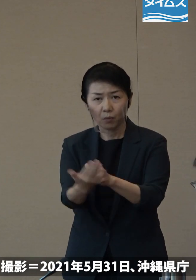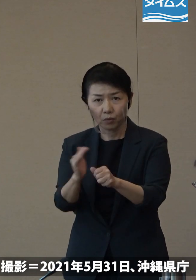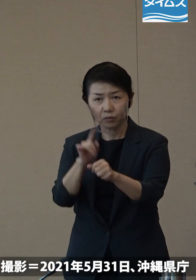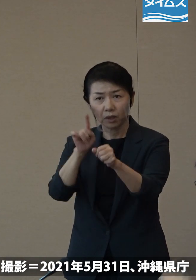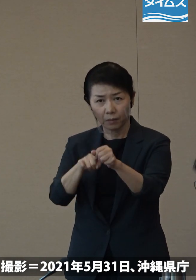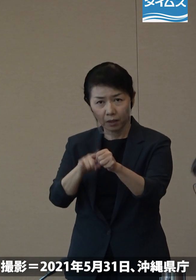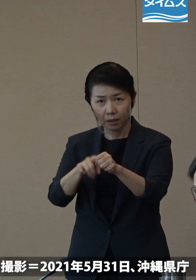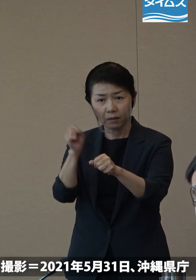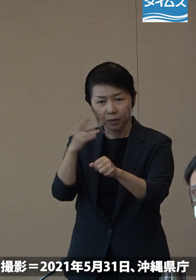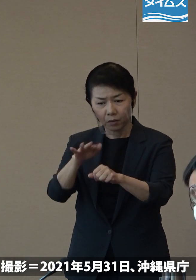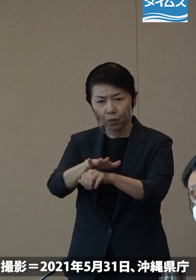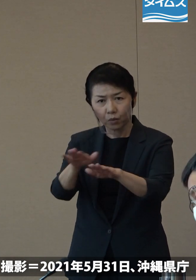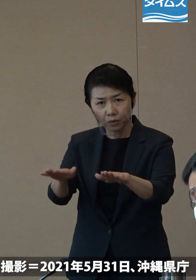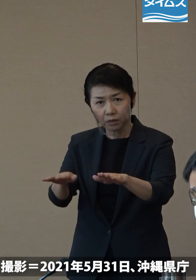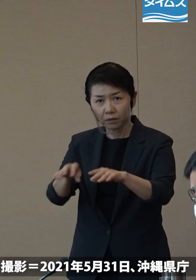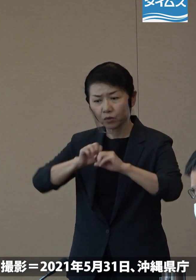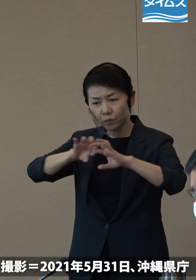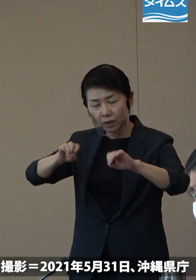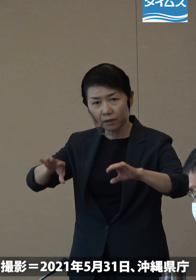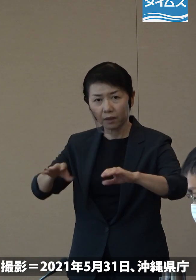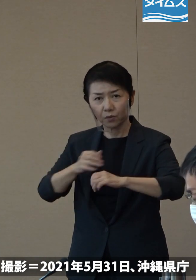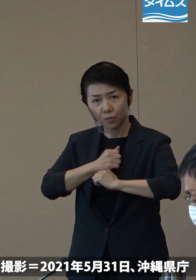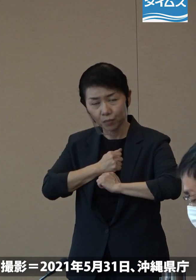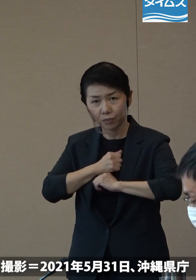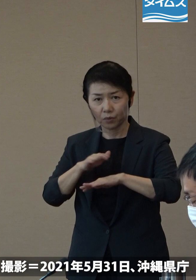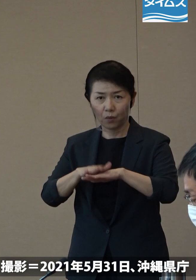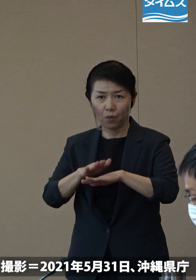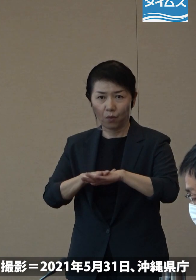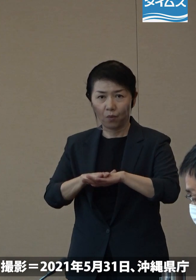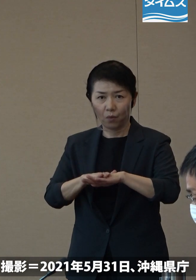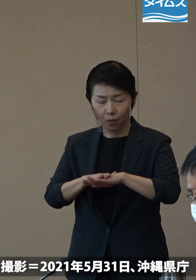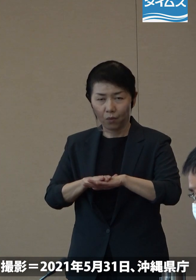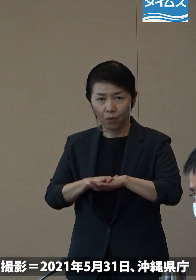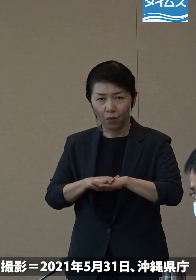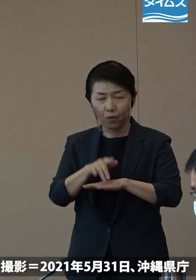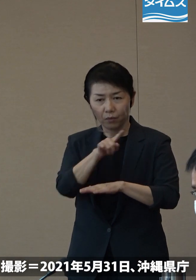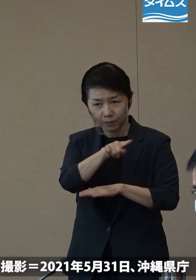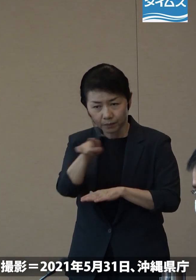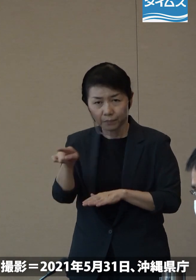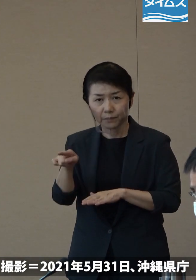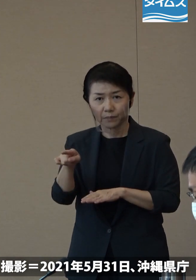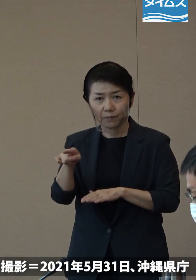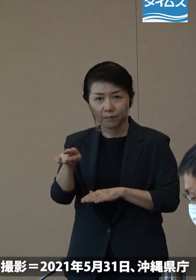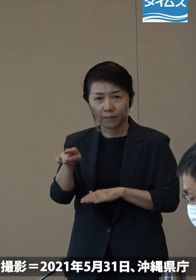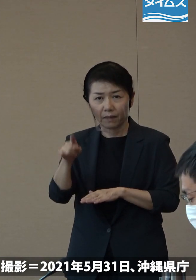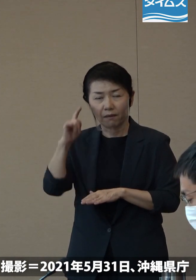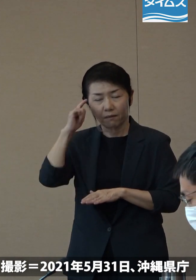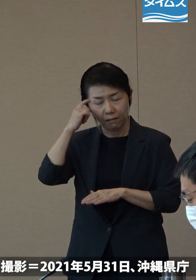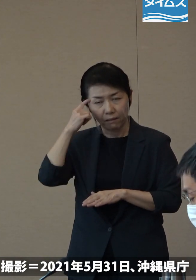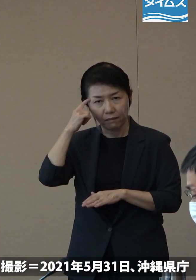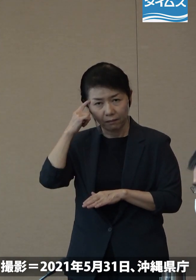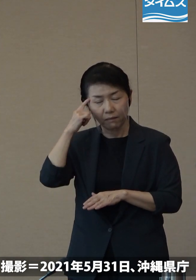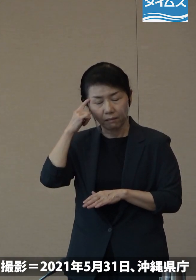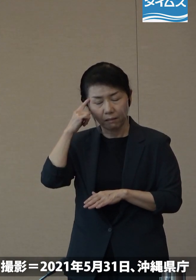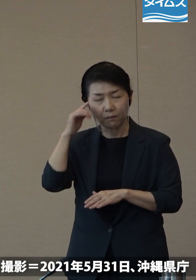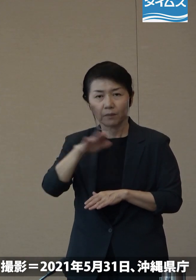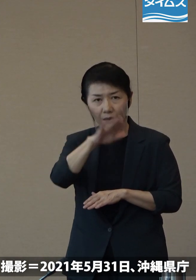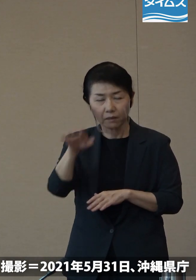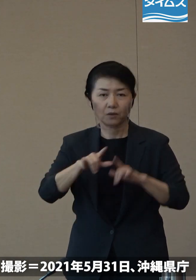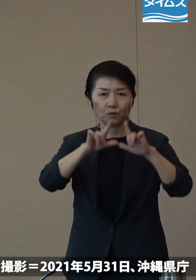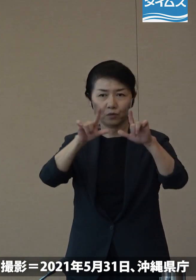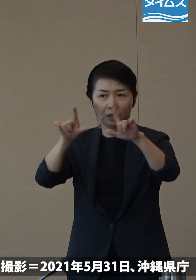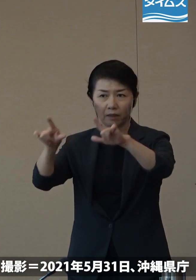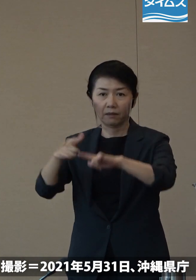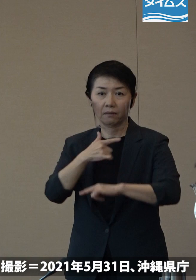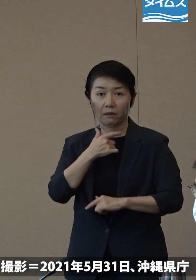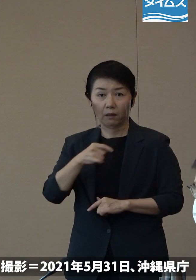呼びかけて注意をしていただかないといけないのか、それぞれにやっぱりしっかりとメッセージを伝えていかなくてはいけないと思いますので、